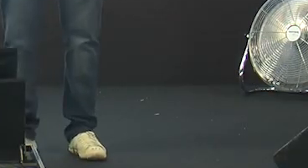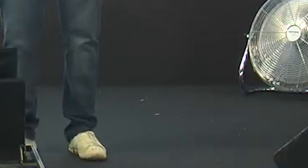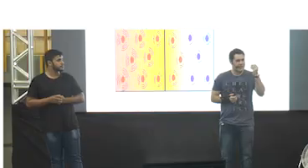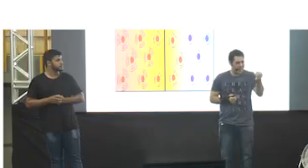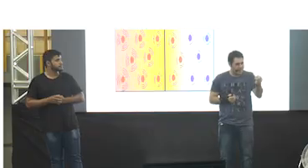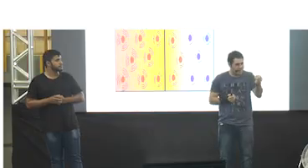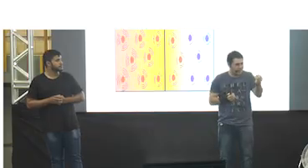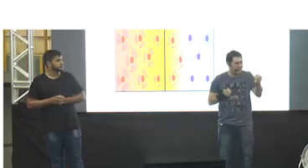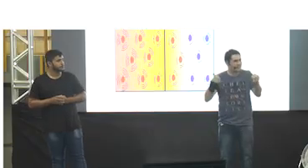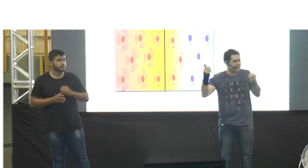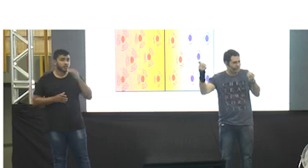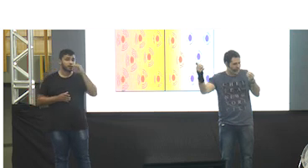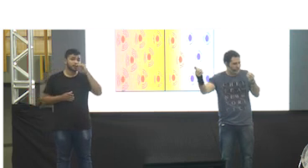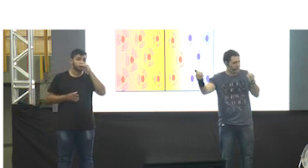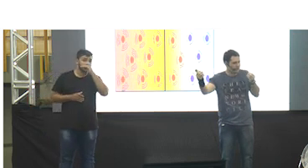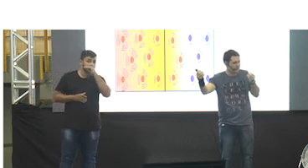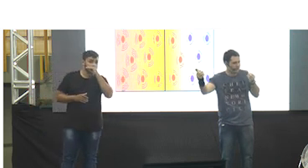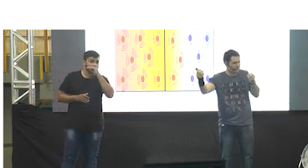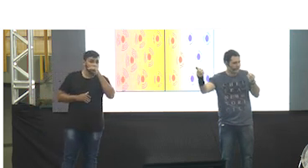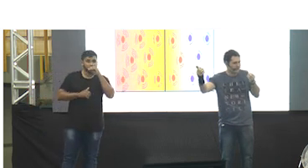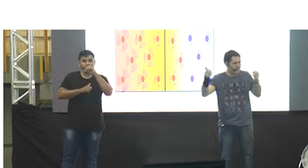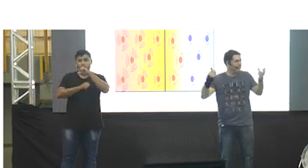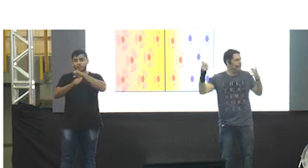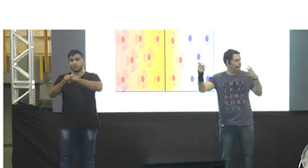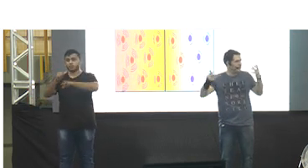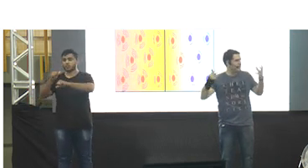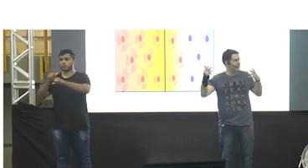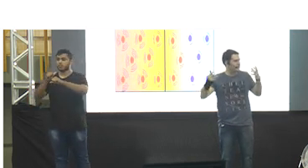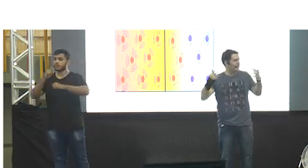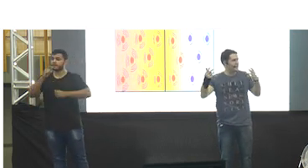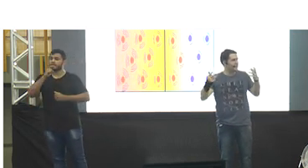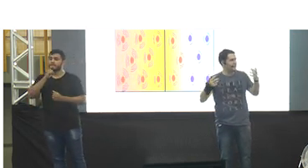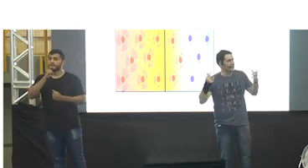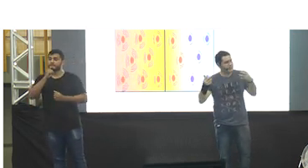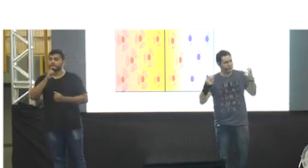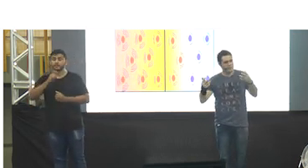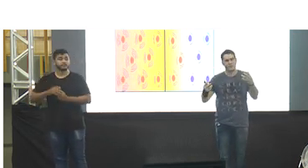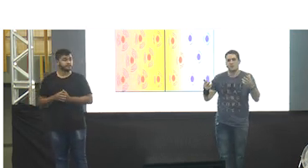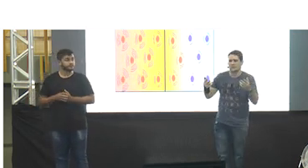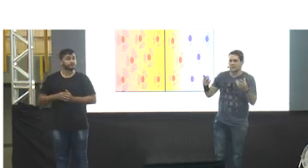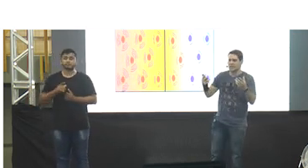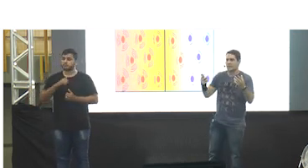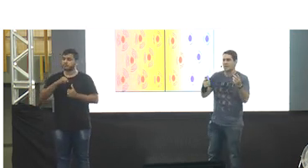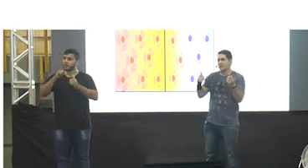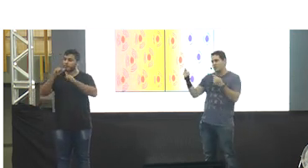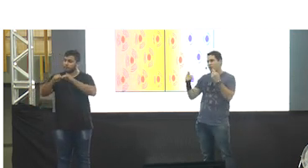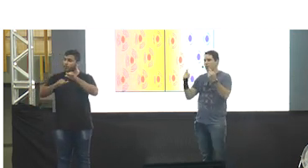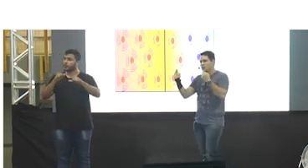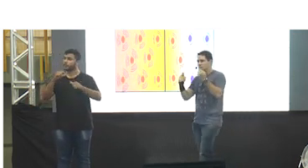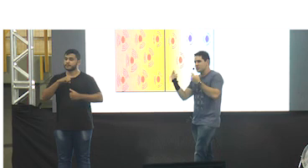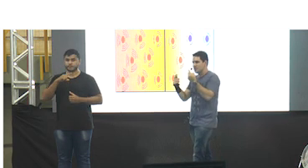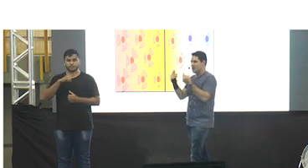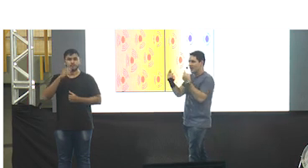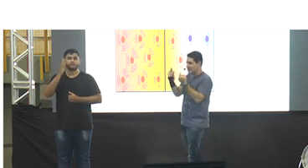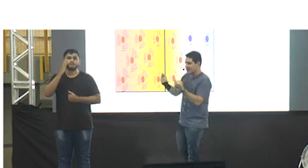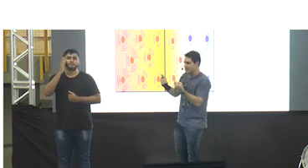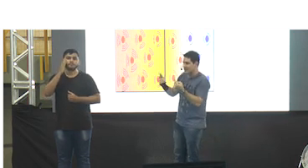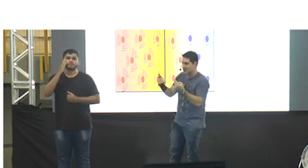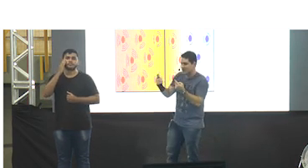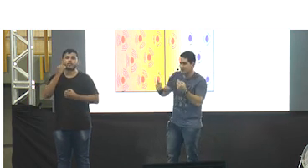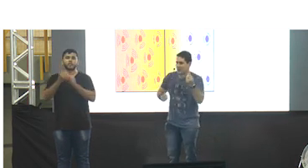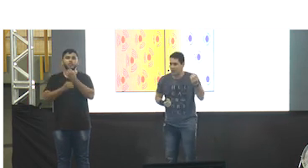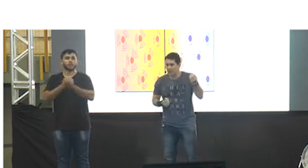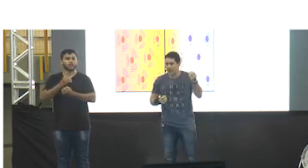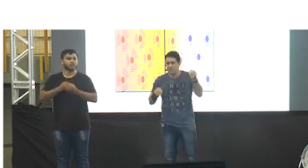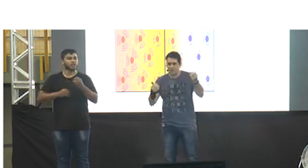parte quente para a parte fria. Sempre você vai ter essa transformação de energia, esse fluxo de